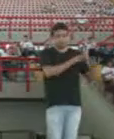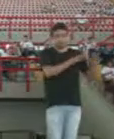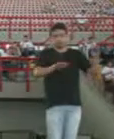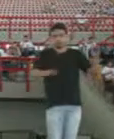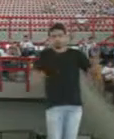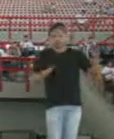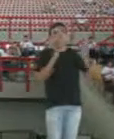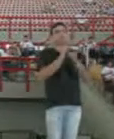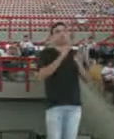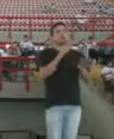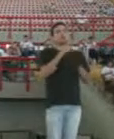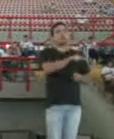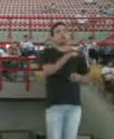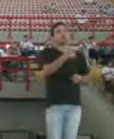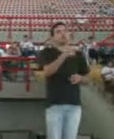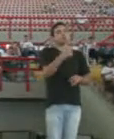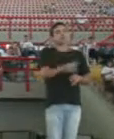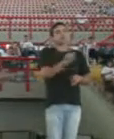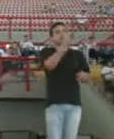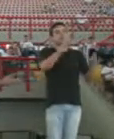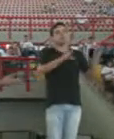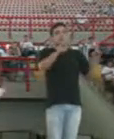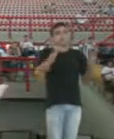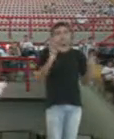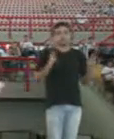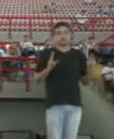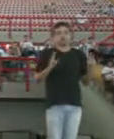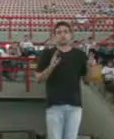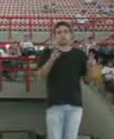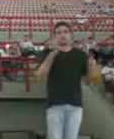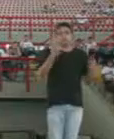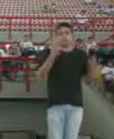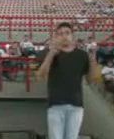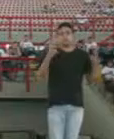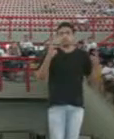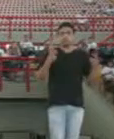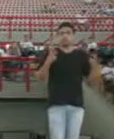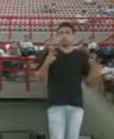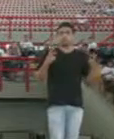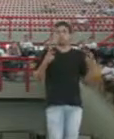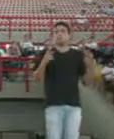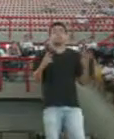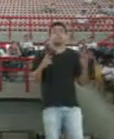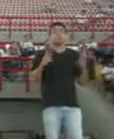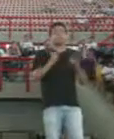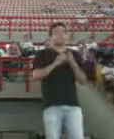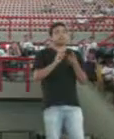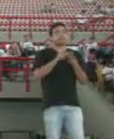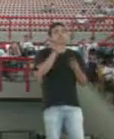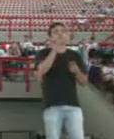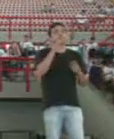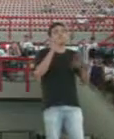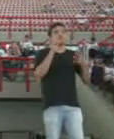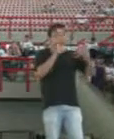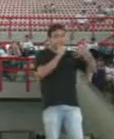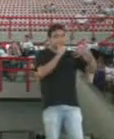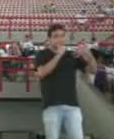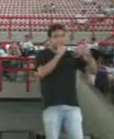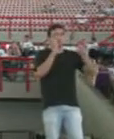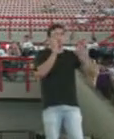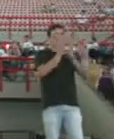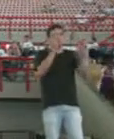qual motivo? Porque lá não tinha uma televisão. Olha aí, sabem só tudo. Letra C, da